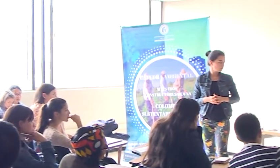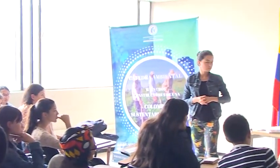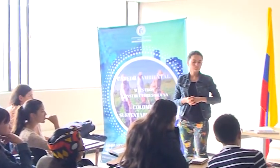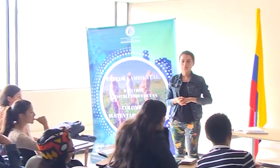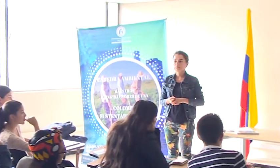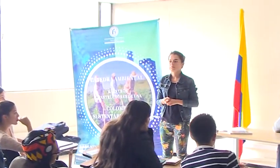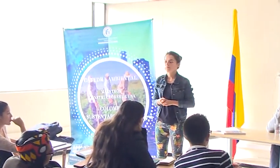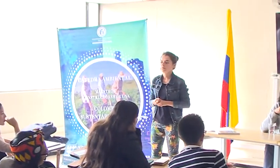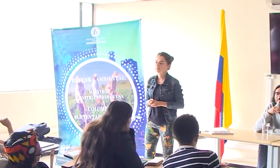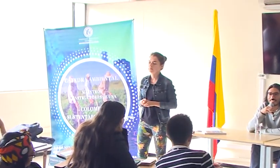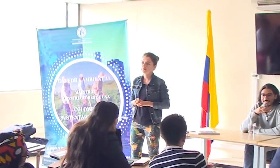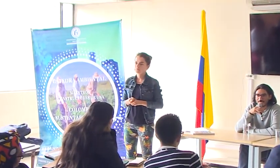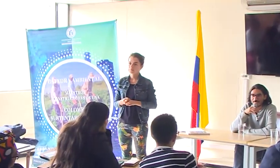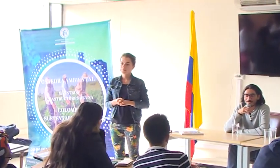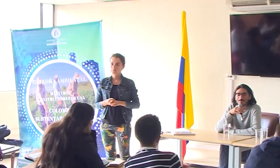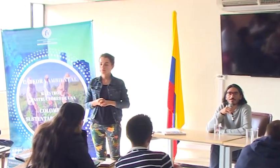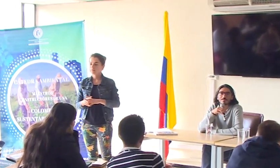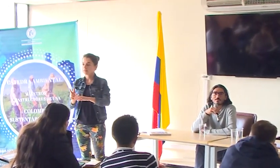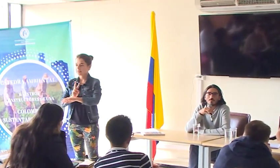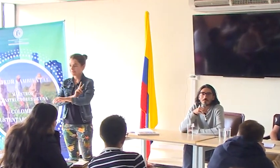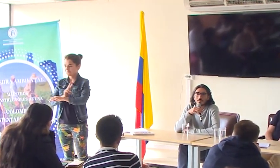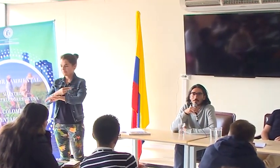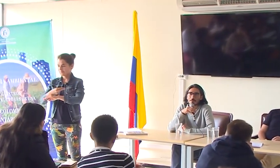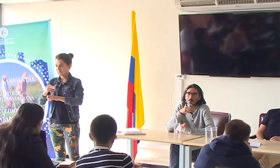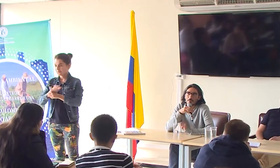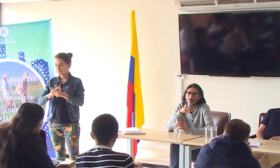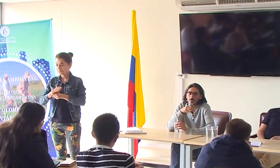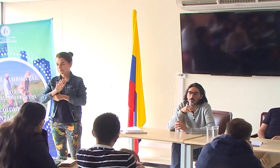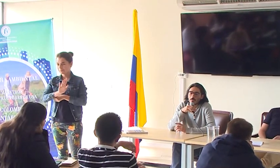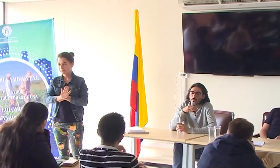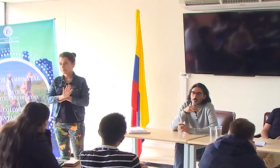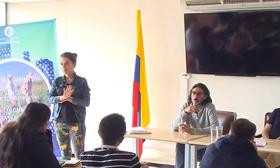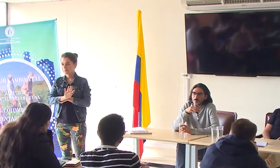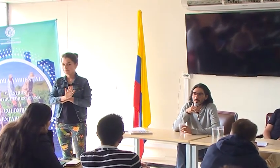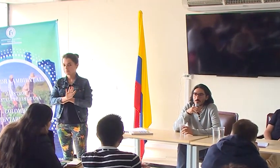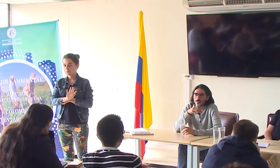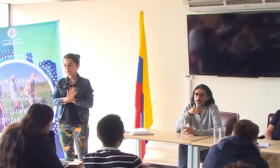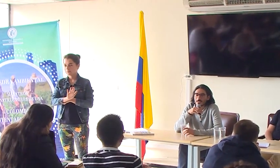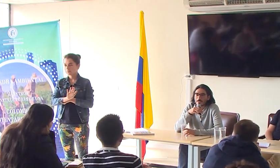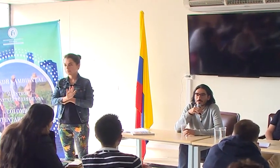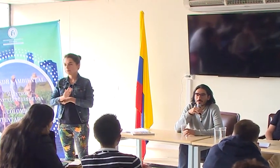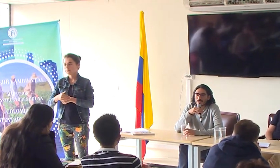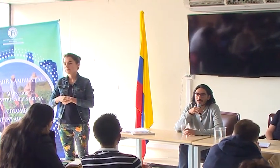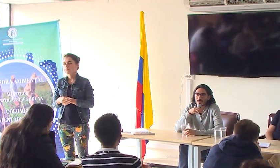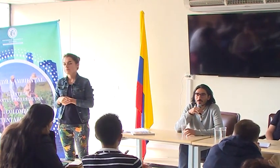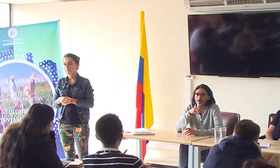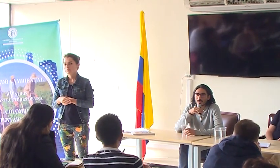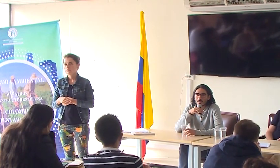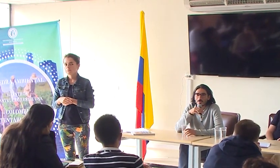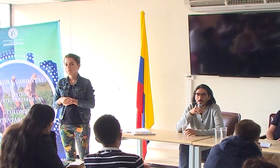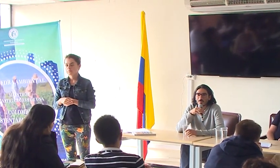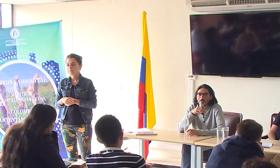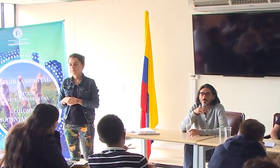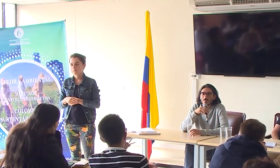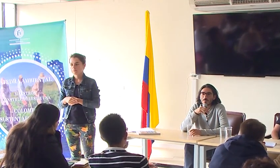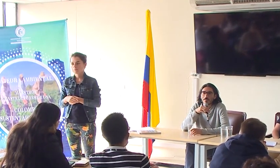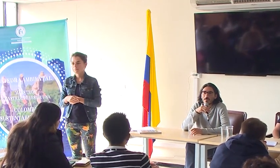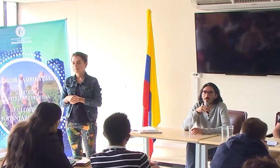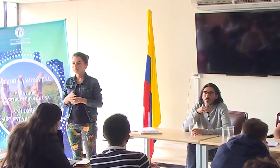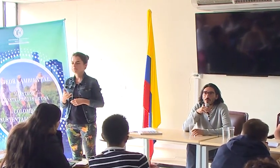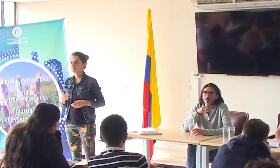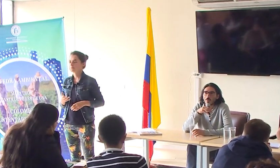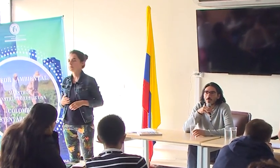frente a la van der hamen y digámoslo que lo que lo que uno